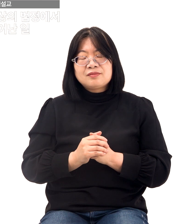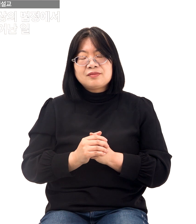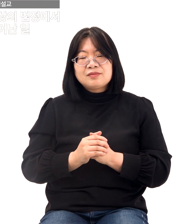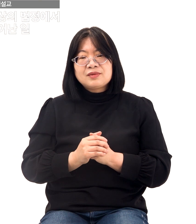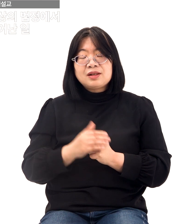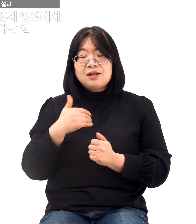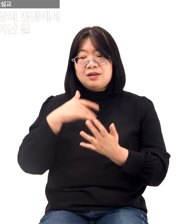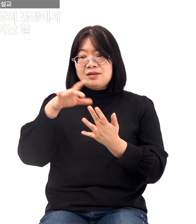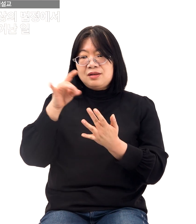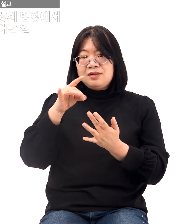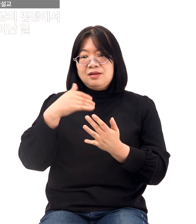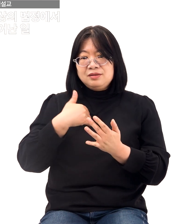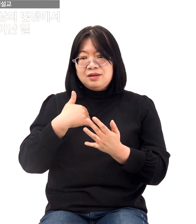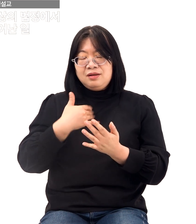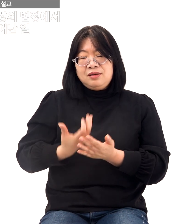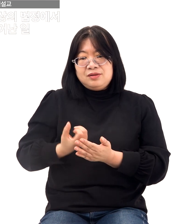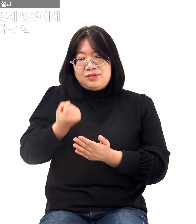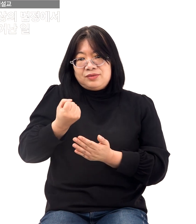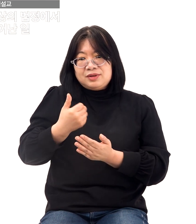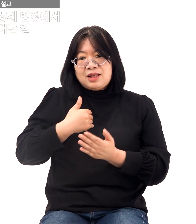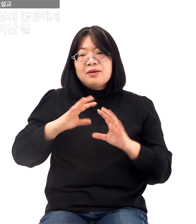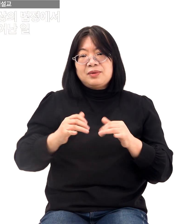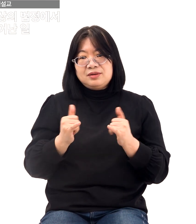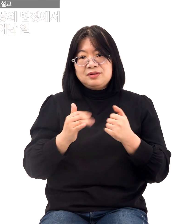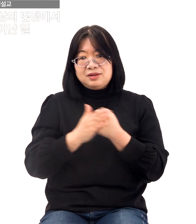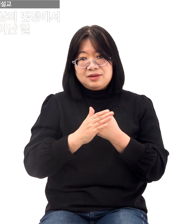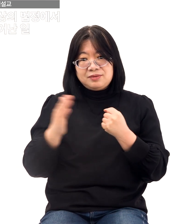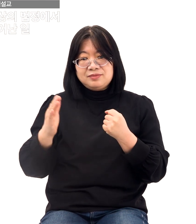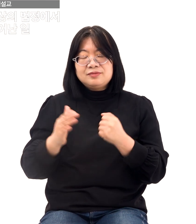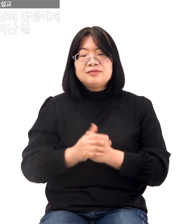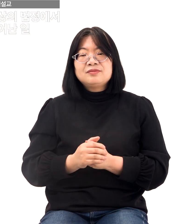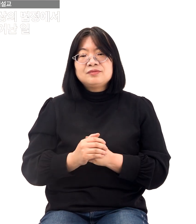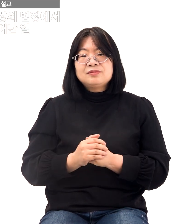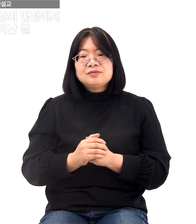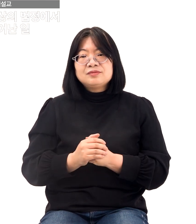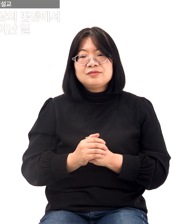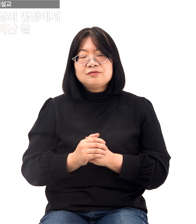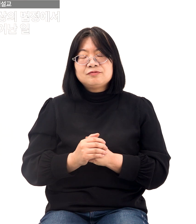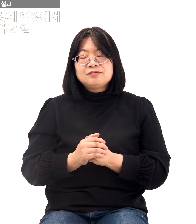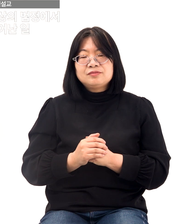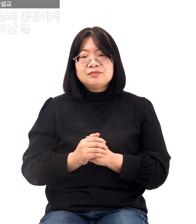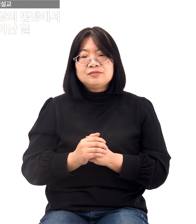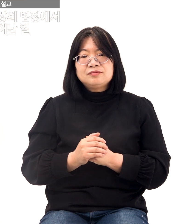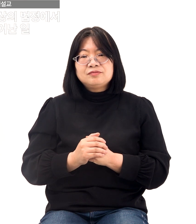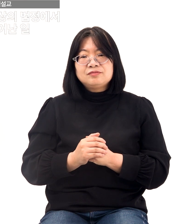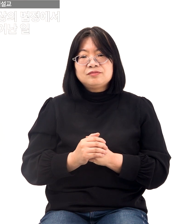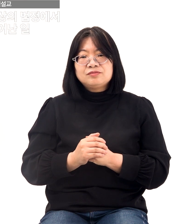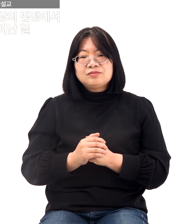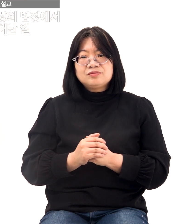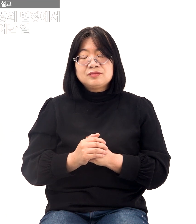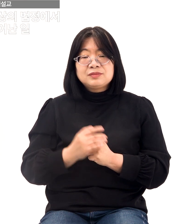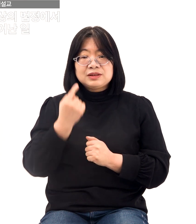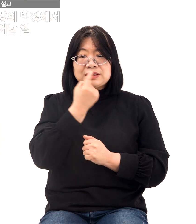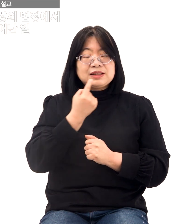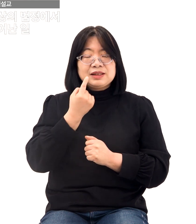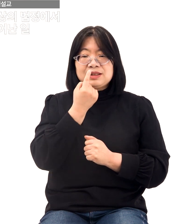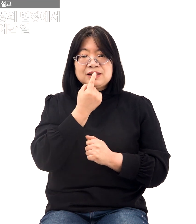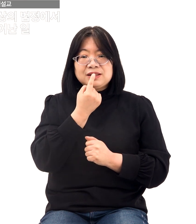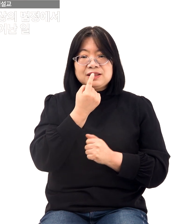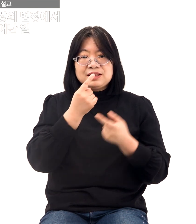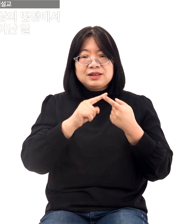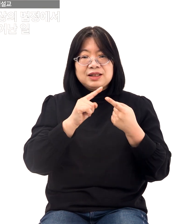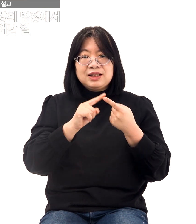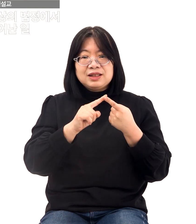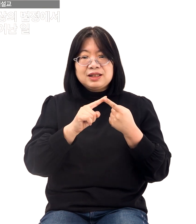내가 택한 내 소유요, 내 백성이다. 여기 더 이상 이론이 제기될 수 있어요?